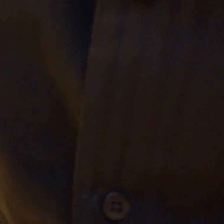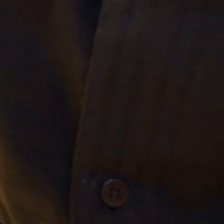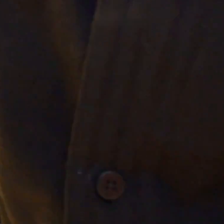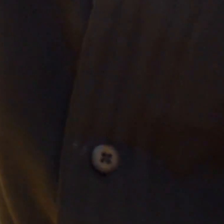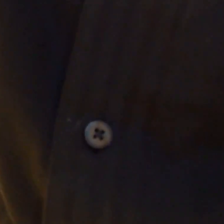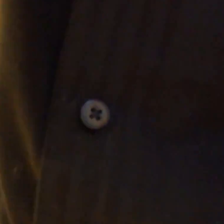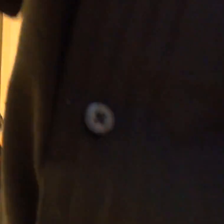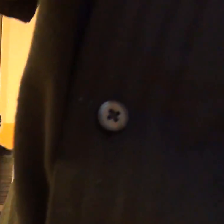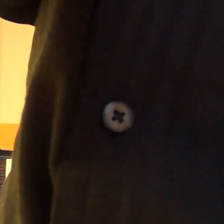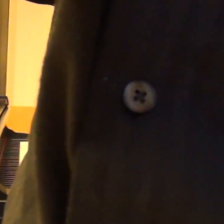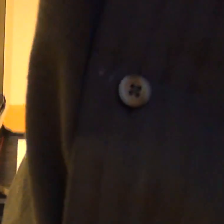Ciao